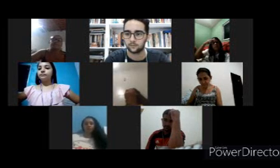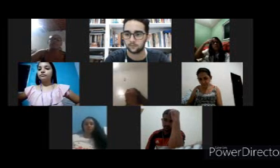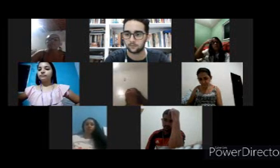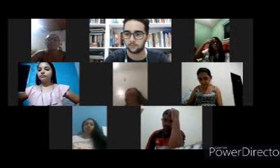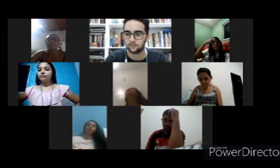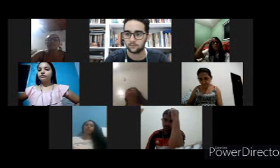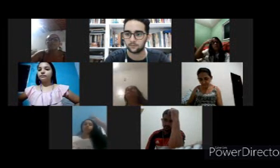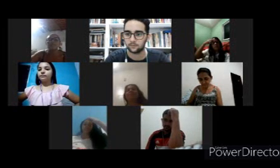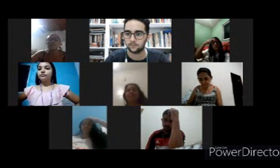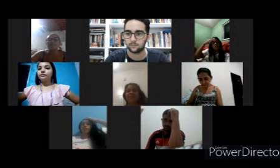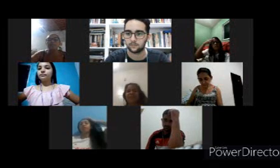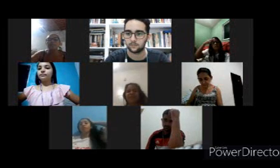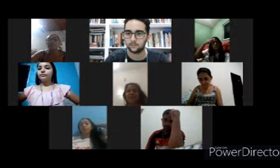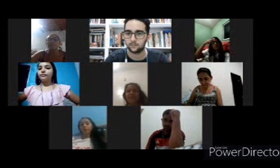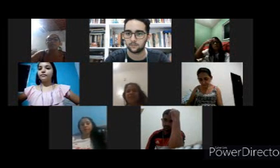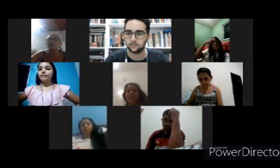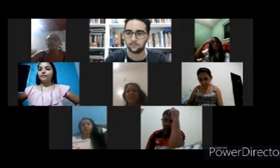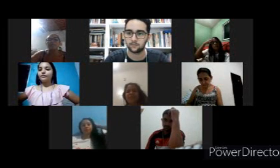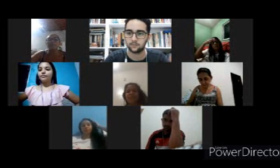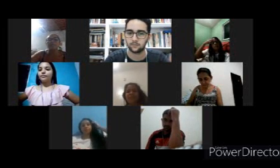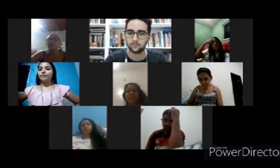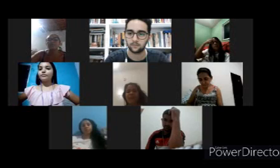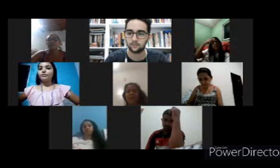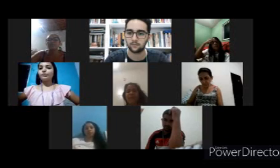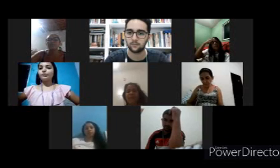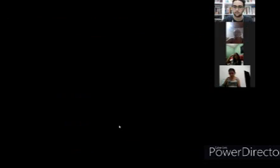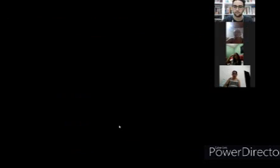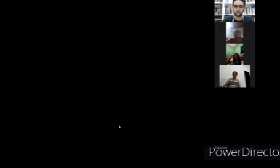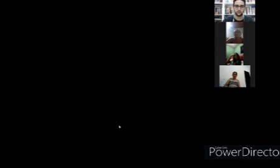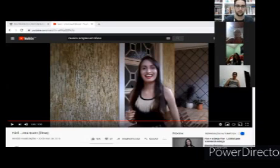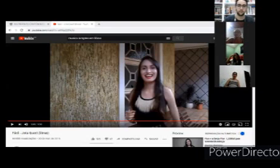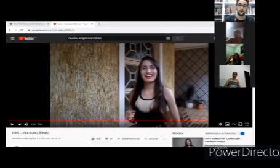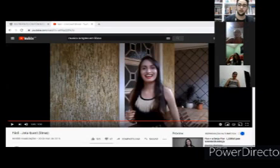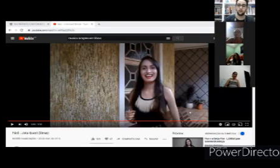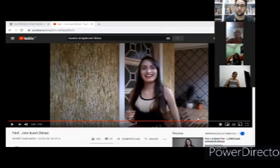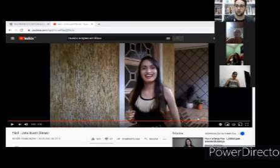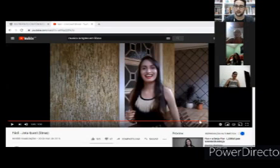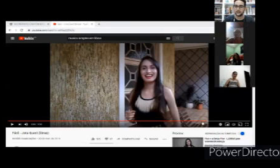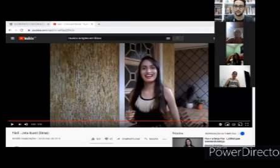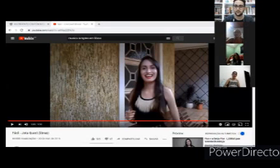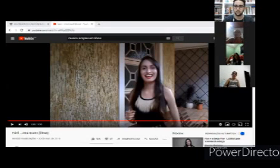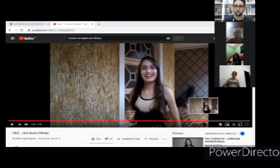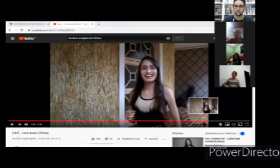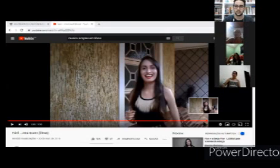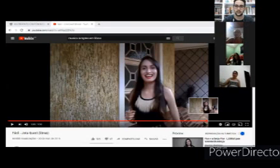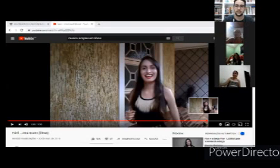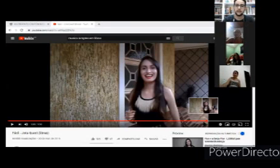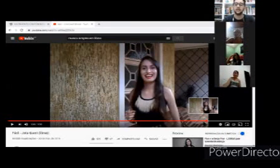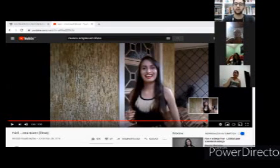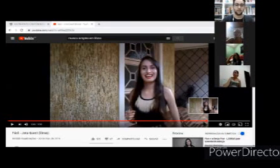Pronto. Eu vou colocar nesse finalzinho que já está aqui, já é a